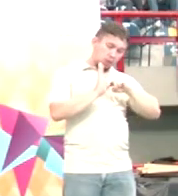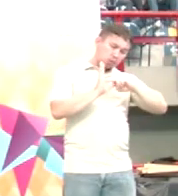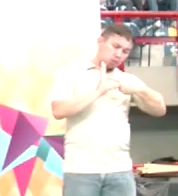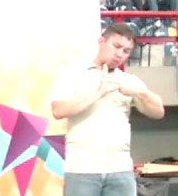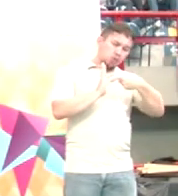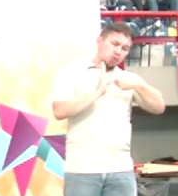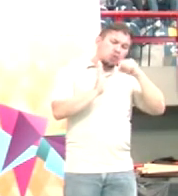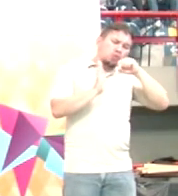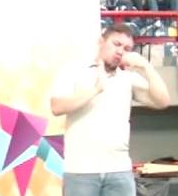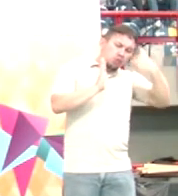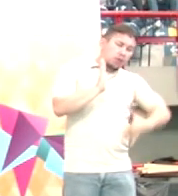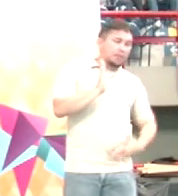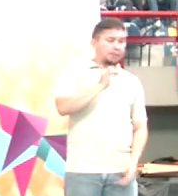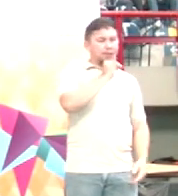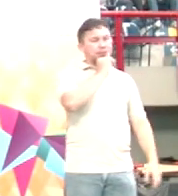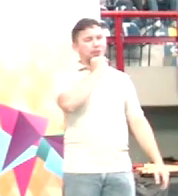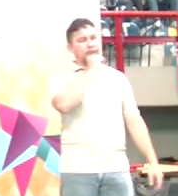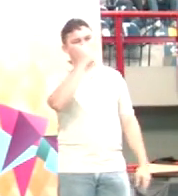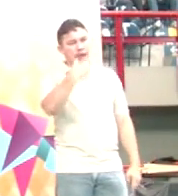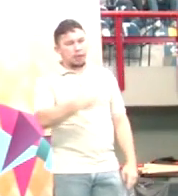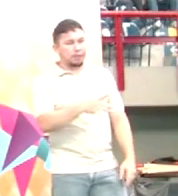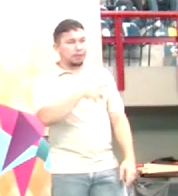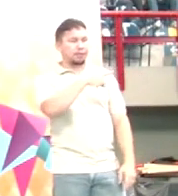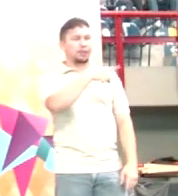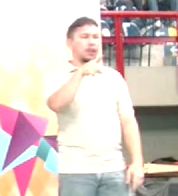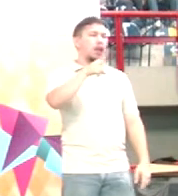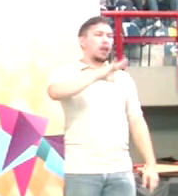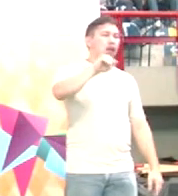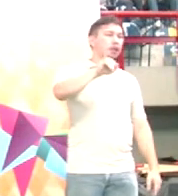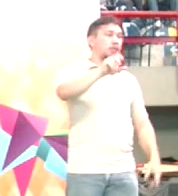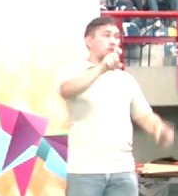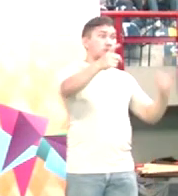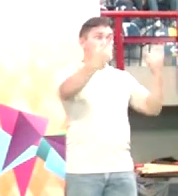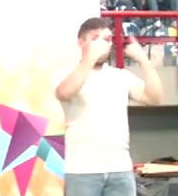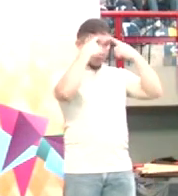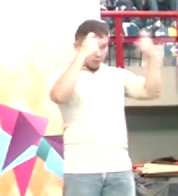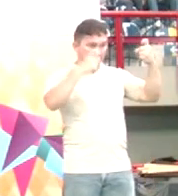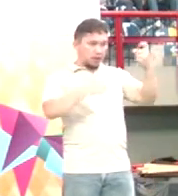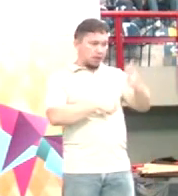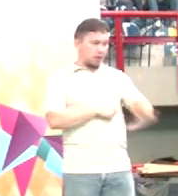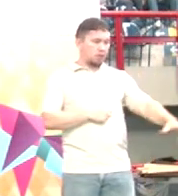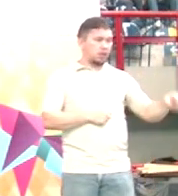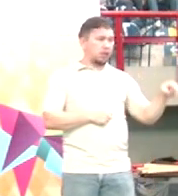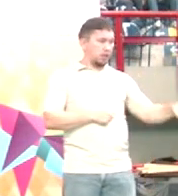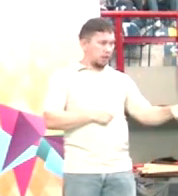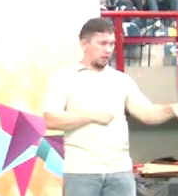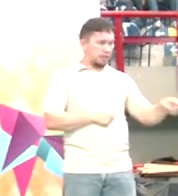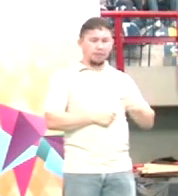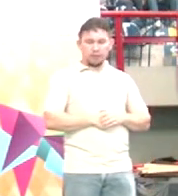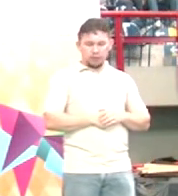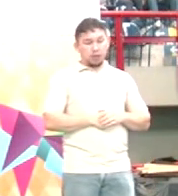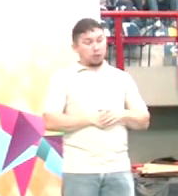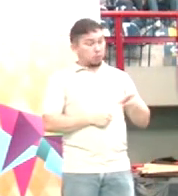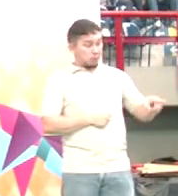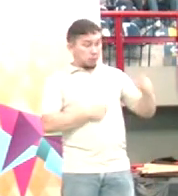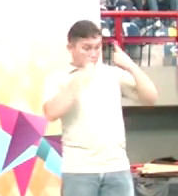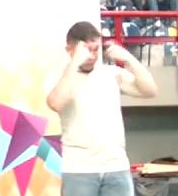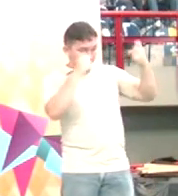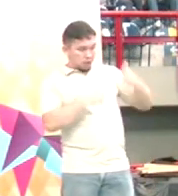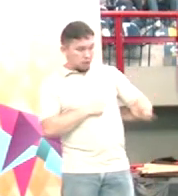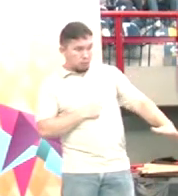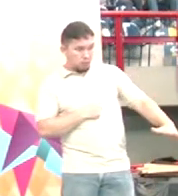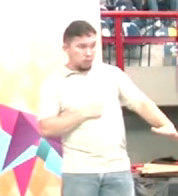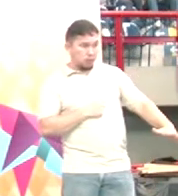o que é aquela coisa. Por exemplo, se você diz que violência contra a criança, você diz a violência contra